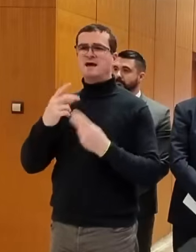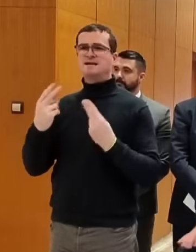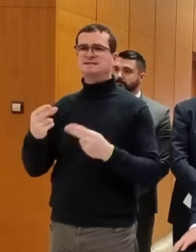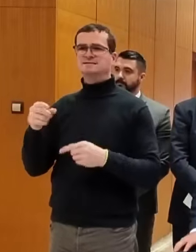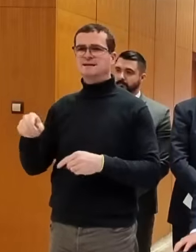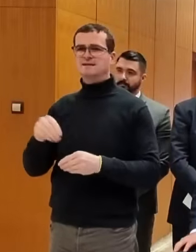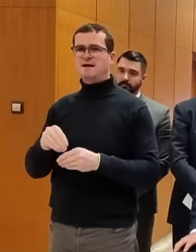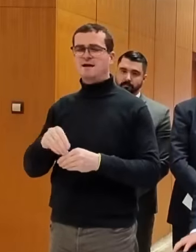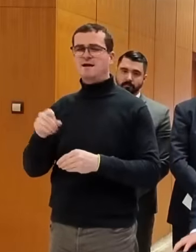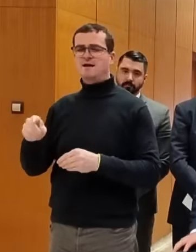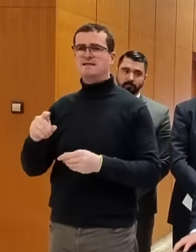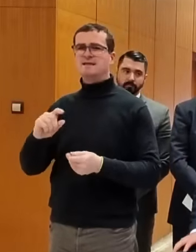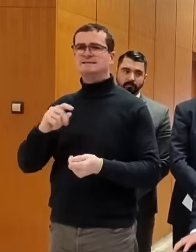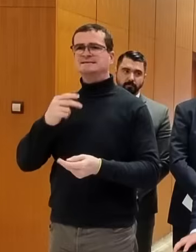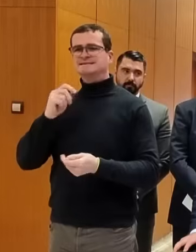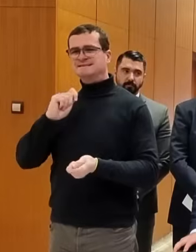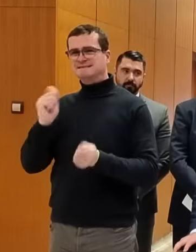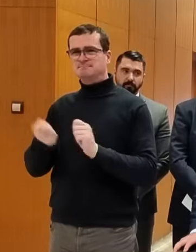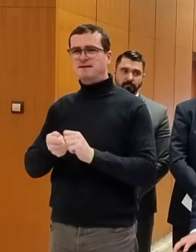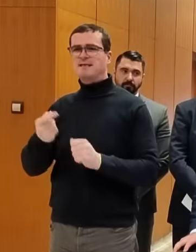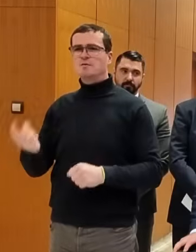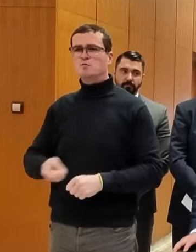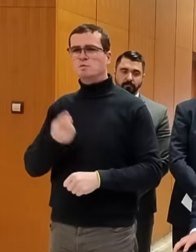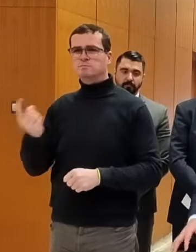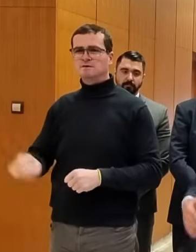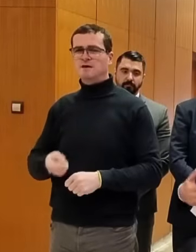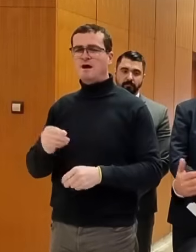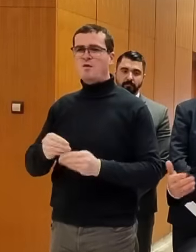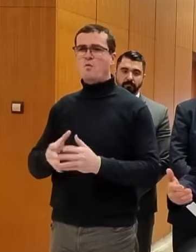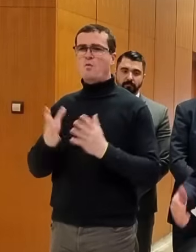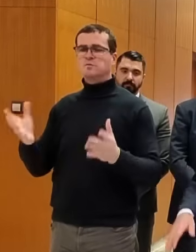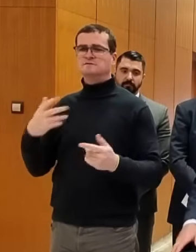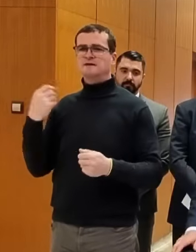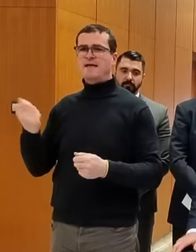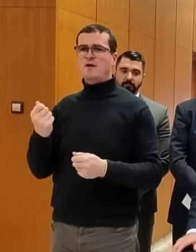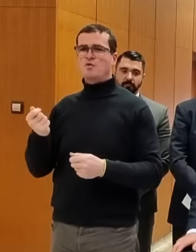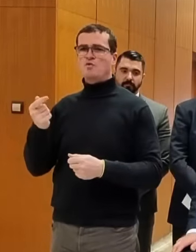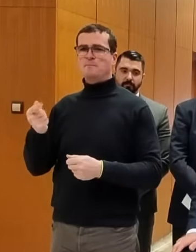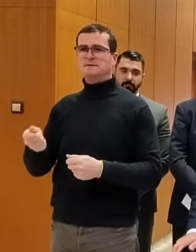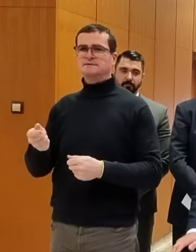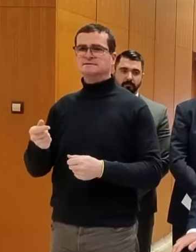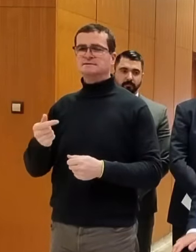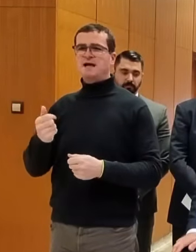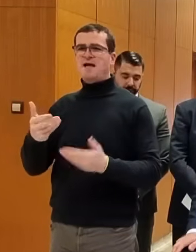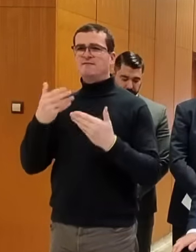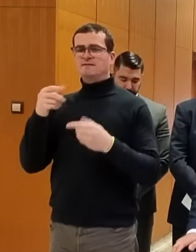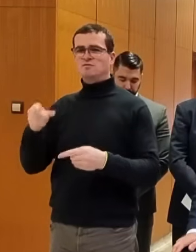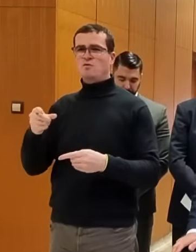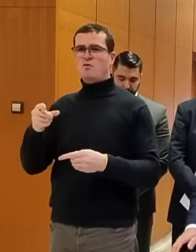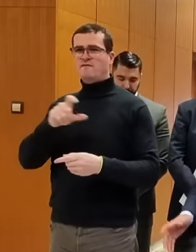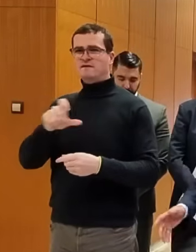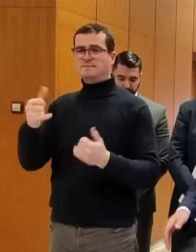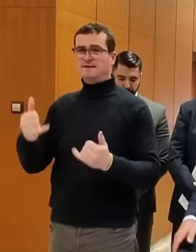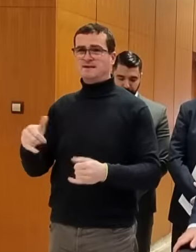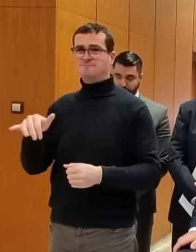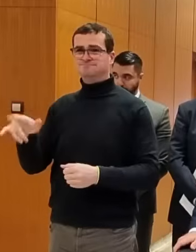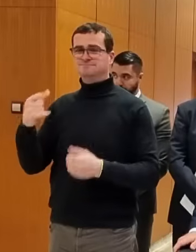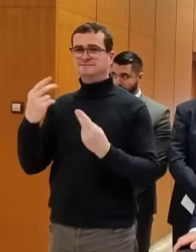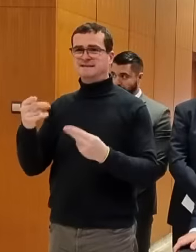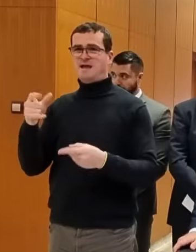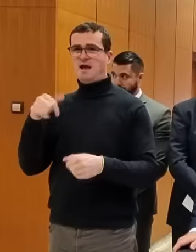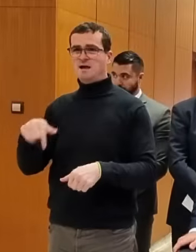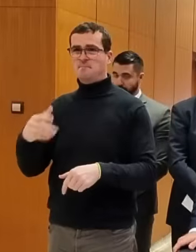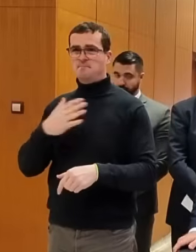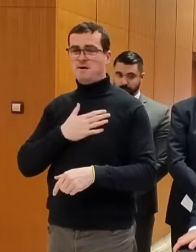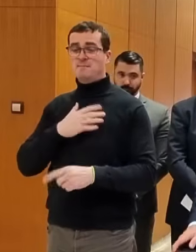cena tej reparácie nových turbín a aká obrovská ekonomická efektivita tohoto podniku dnes je pri týchto cenách, aké